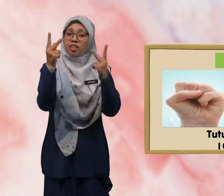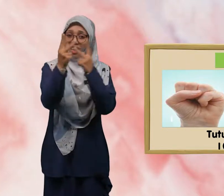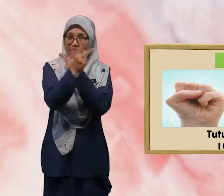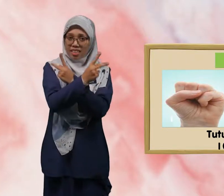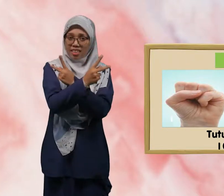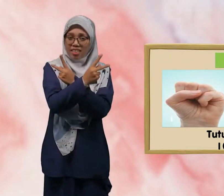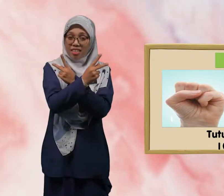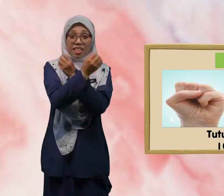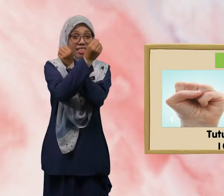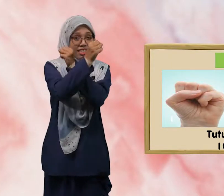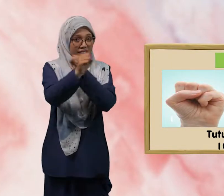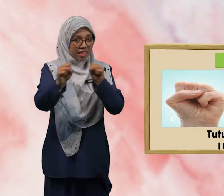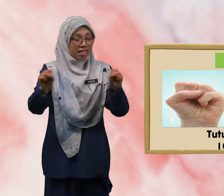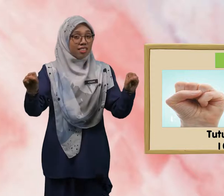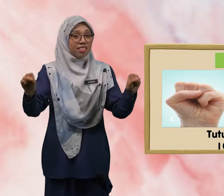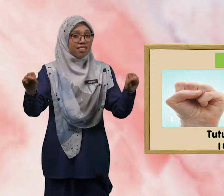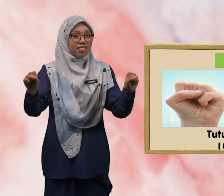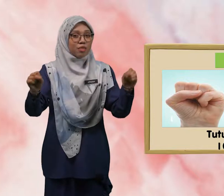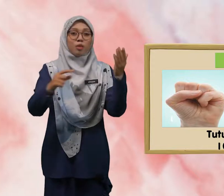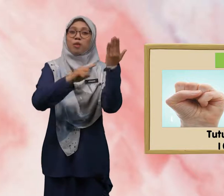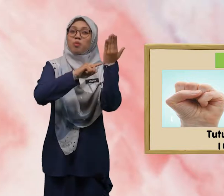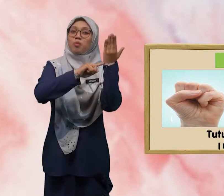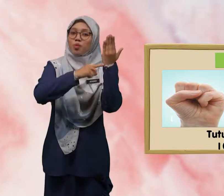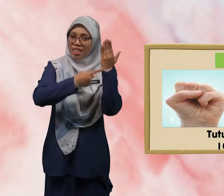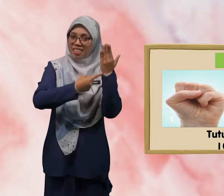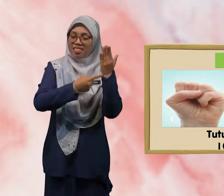kali sedih Muller